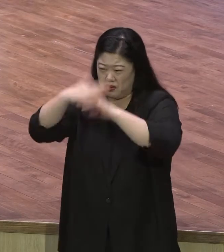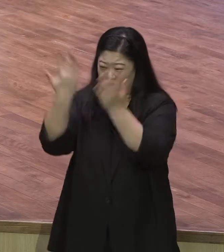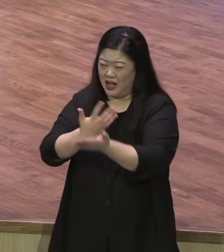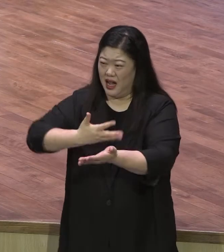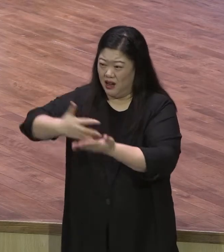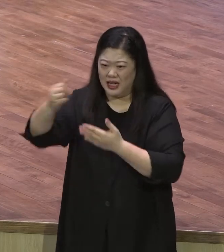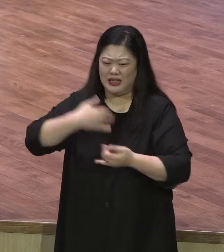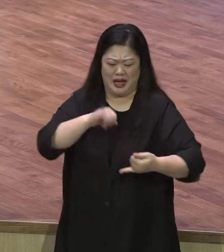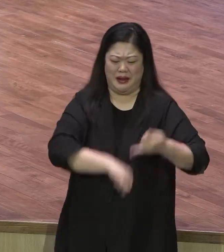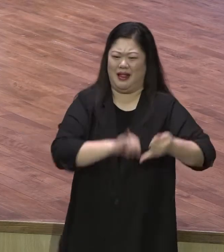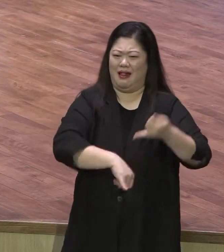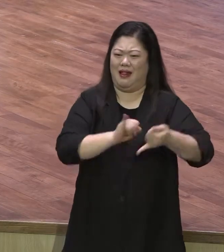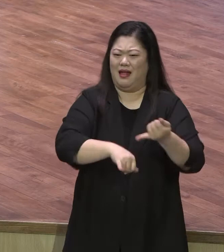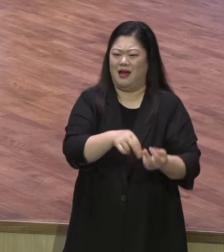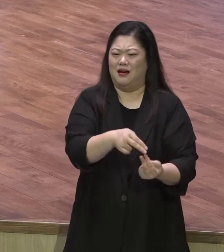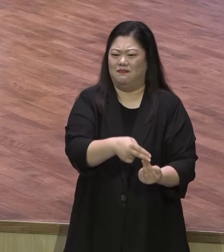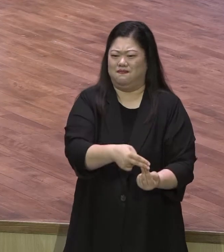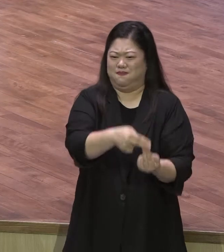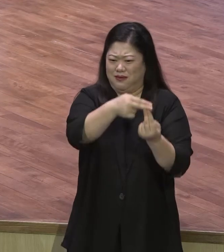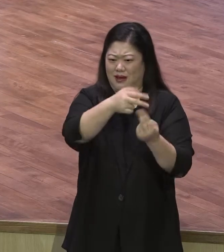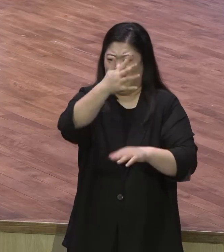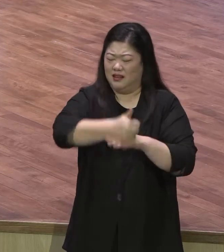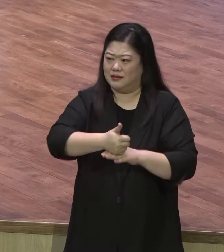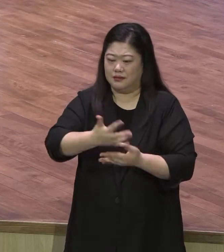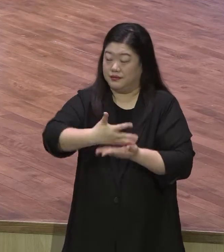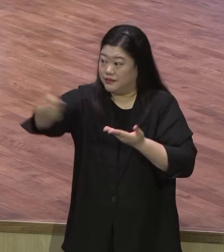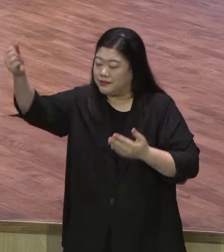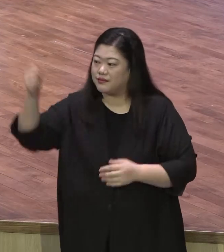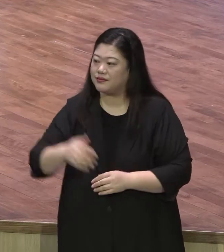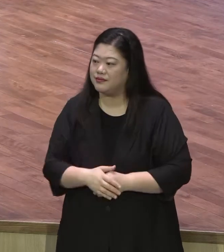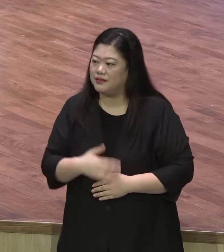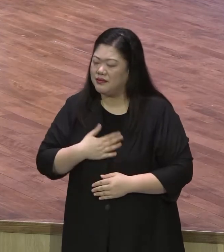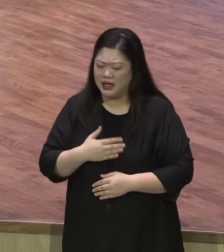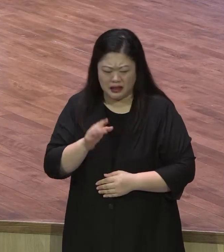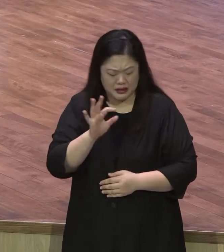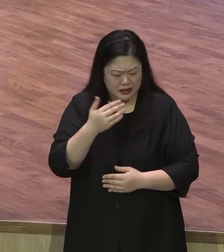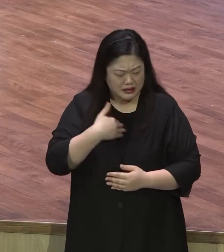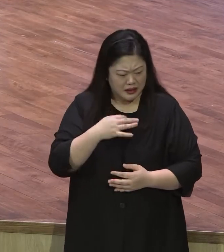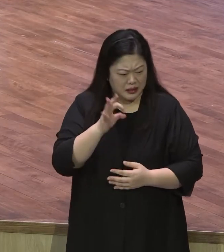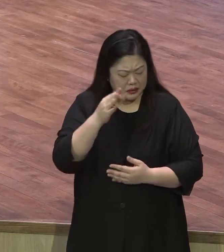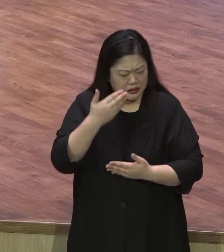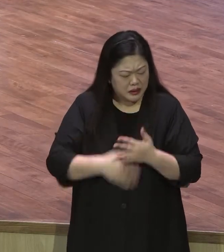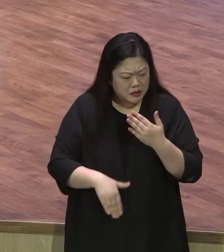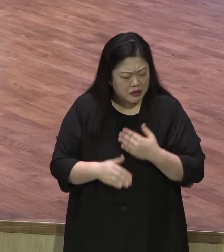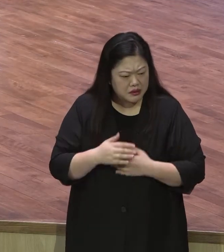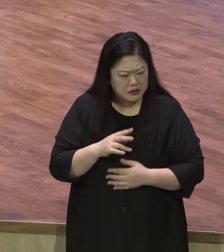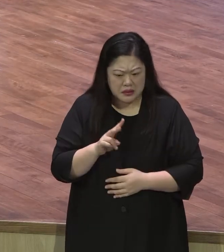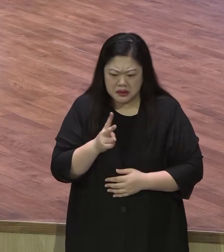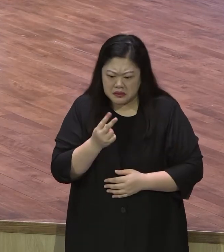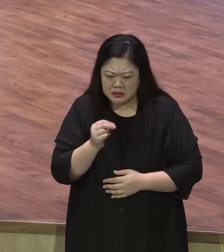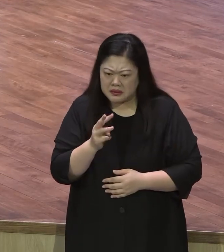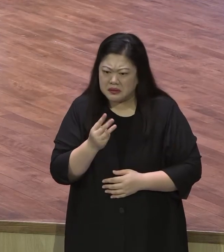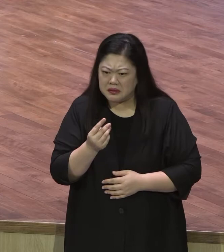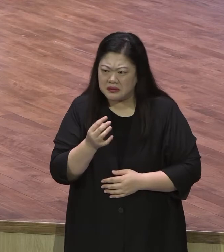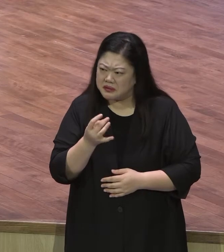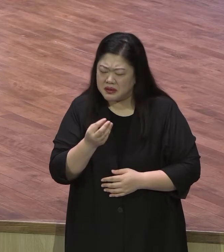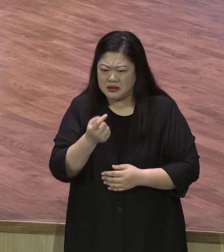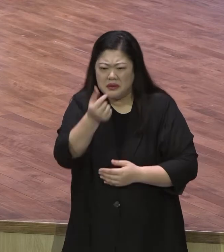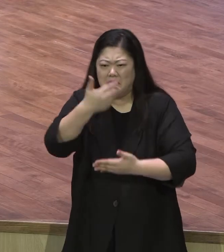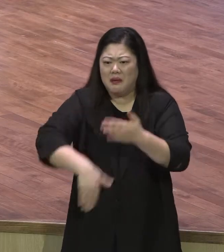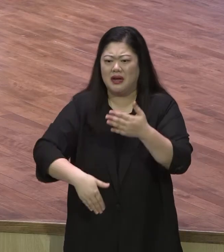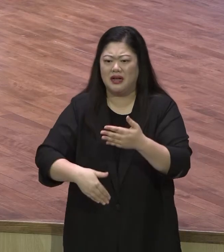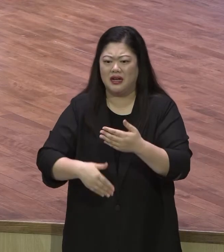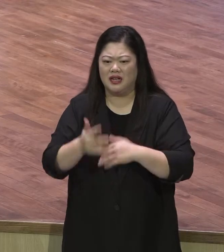아무런 마음에 그럼 뭐 다 날라갔잖아요. 저희 집 삼천리 날뻔서 사골새 살고 있잖아요. 티코 타자 다 팔아다